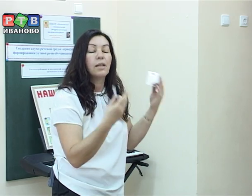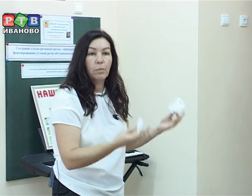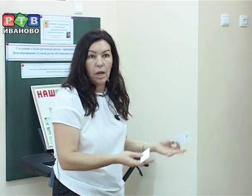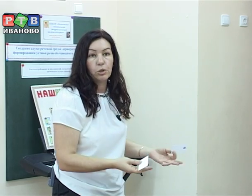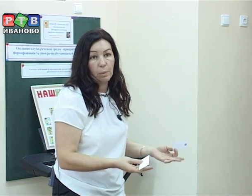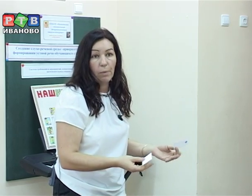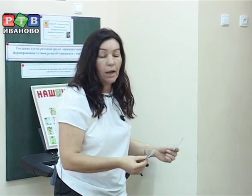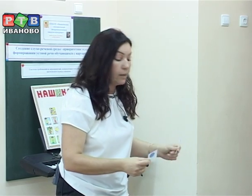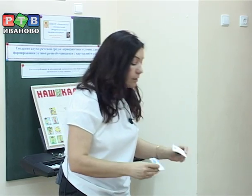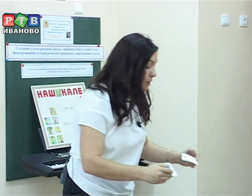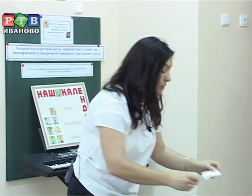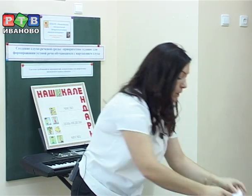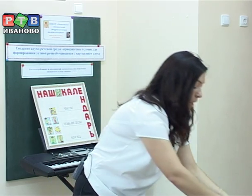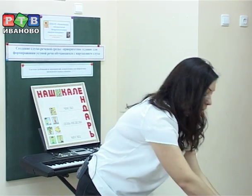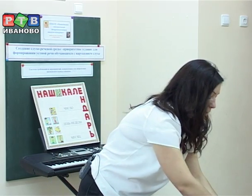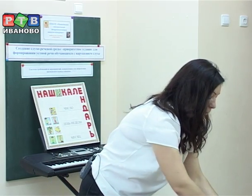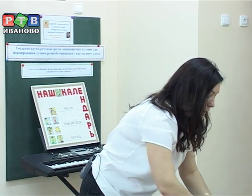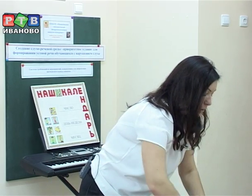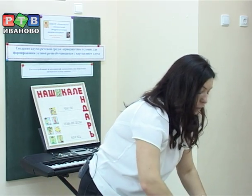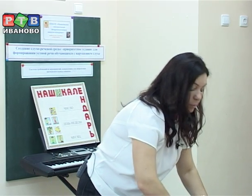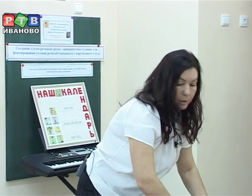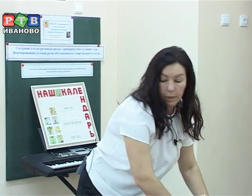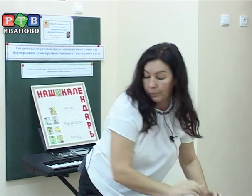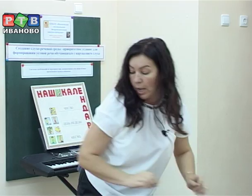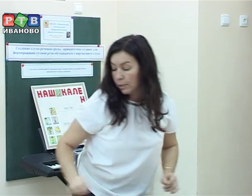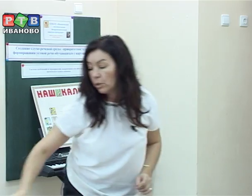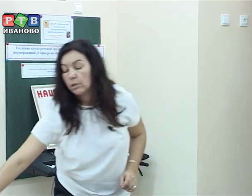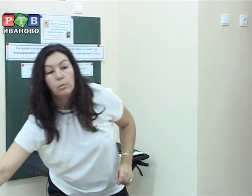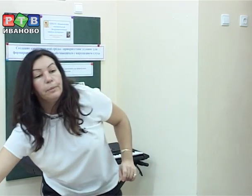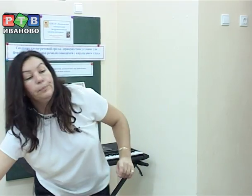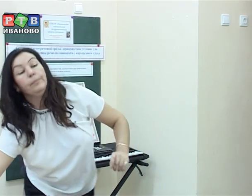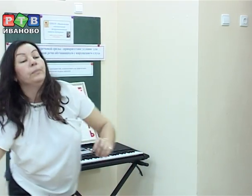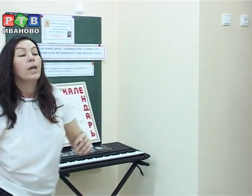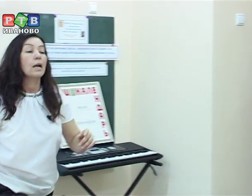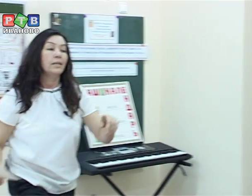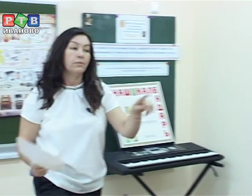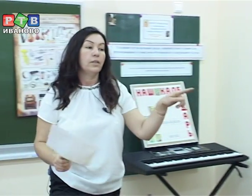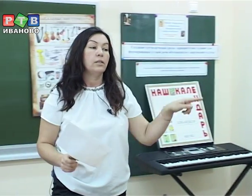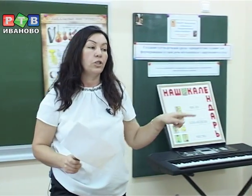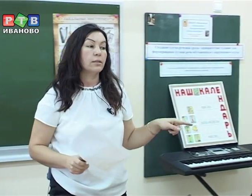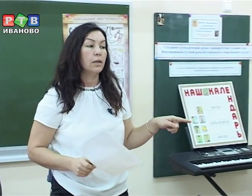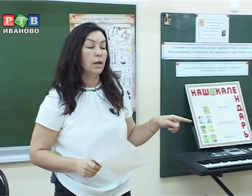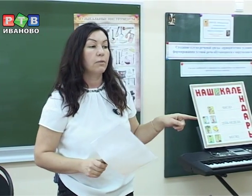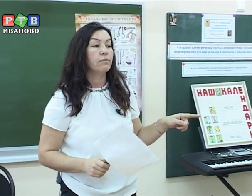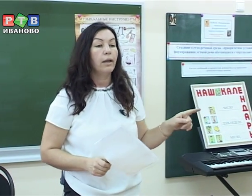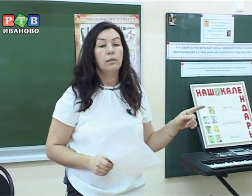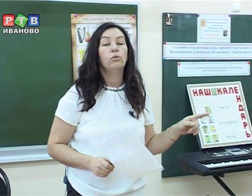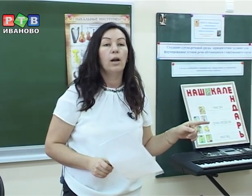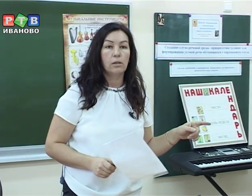сами также мне помогали делать, в этом варианте. Вот, например, используем мы, так как дети все сейчас в своих индивидуальных